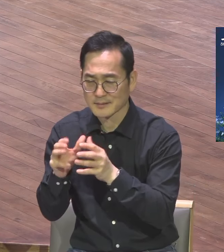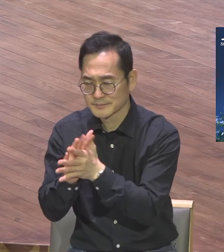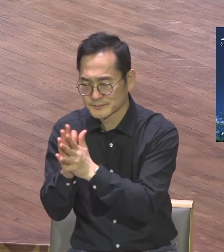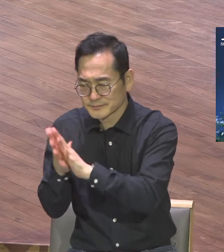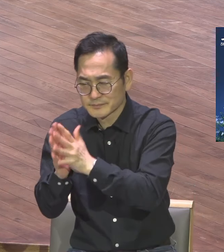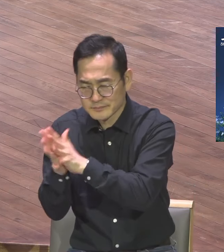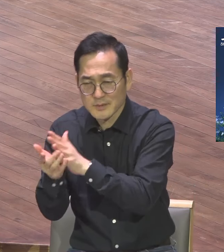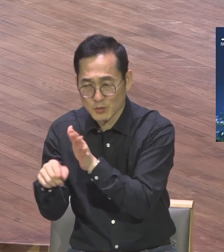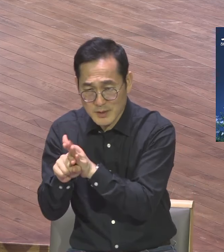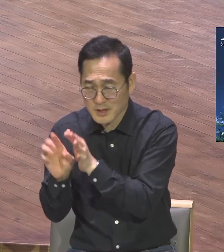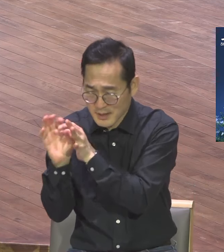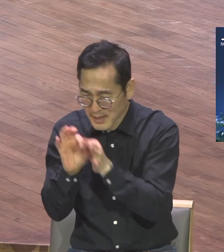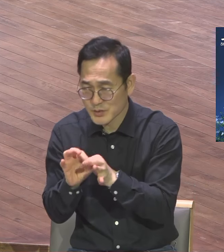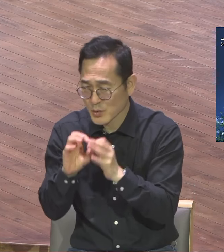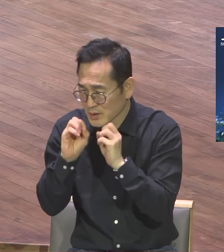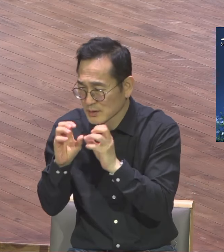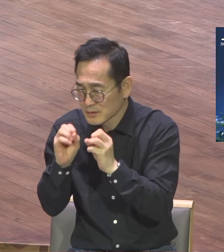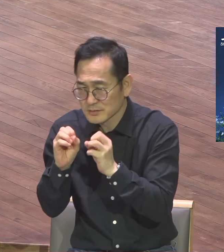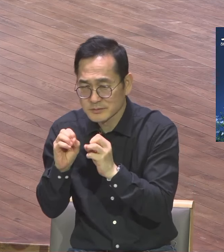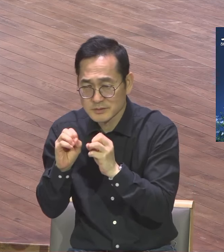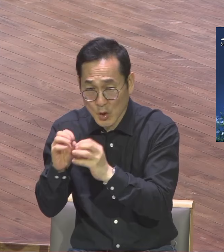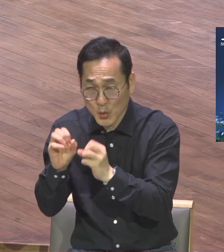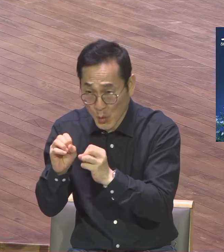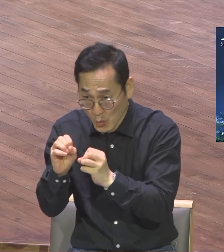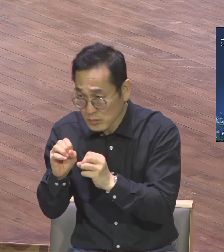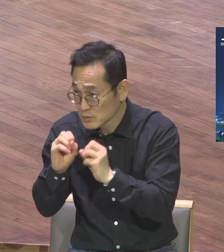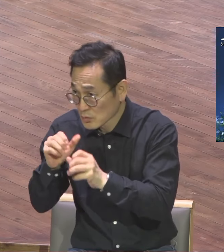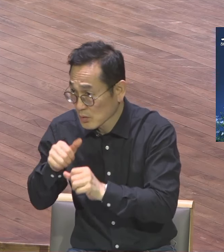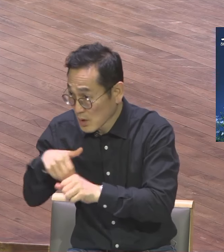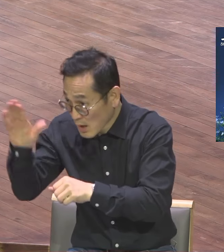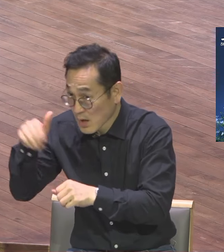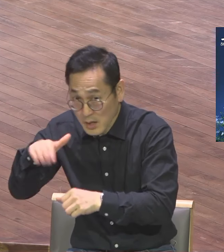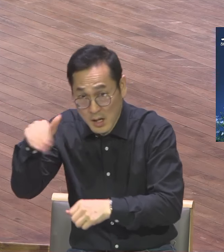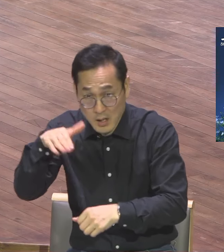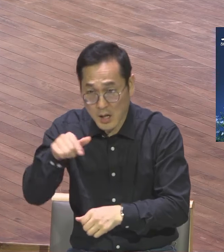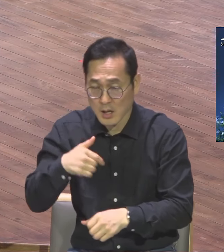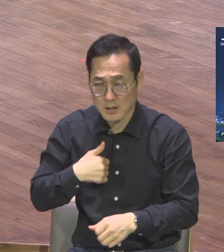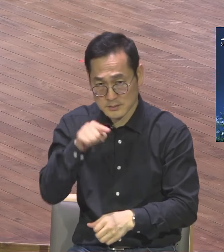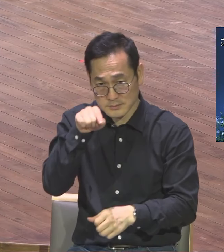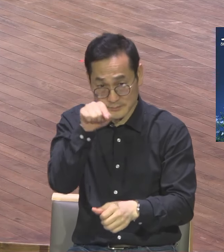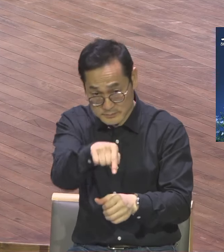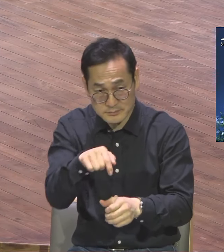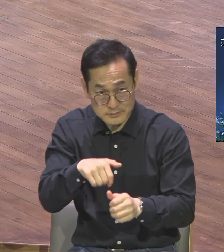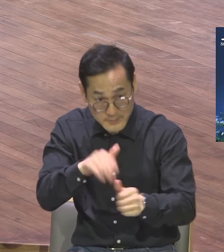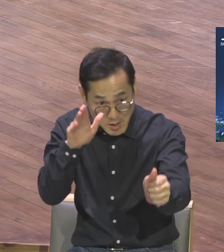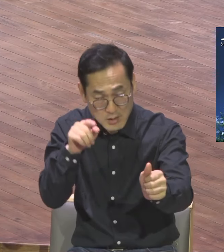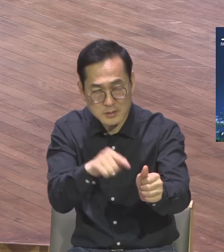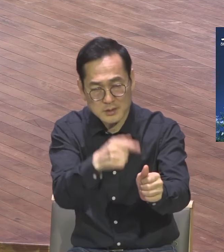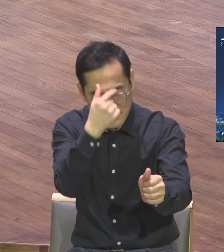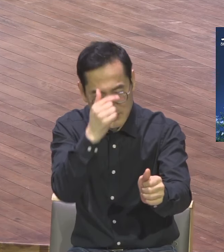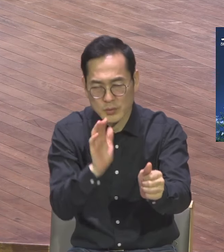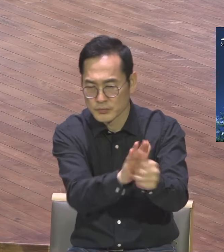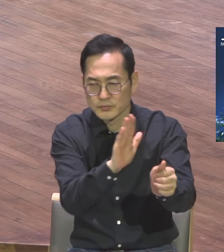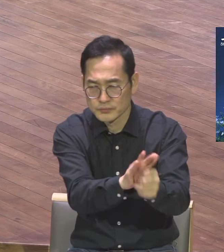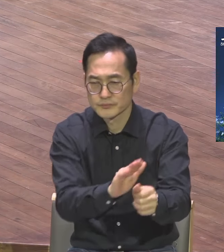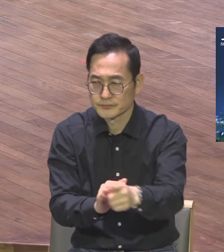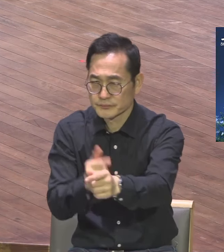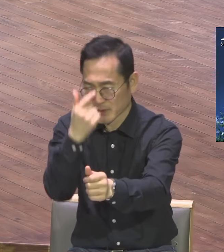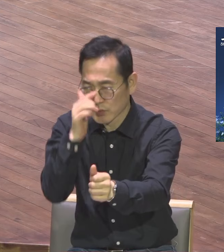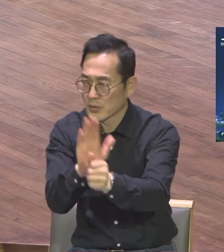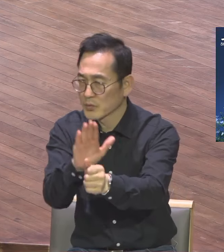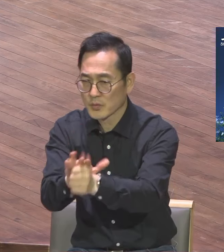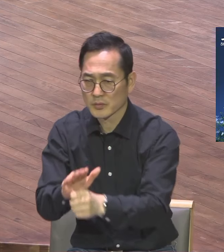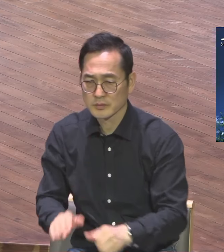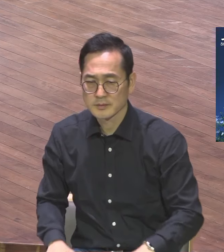아예 루틴이 기도 루틴이 쭉 지구를 한 바퀴 돌아야 돼. 매일 최소한도 두 바퀴 돌아야